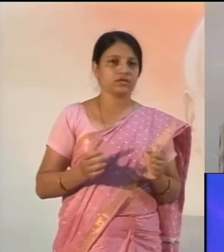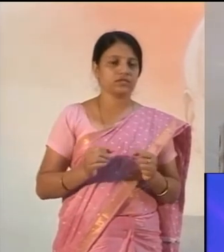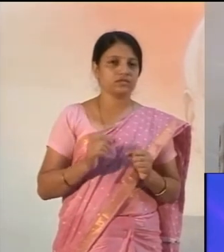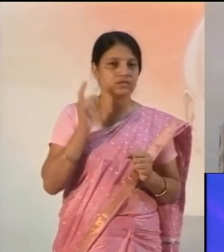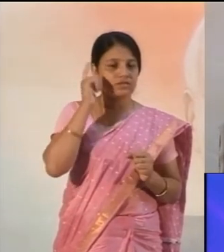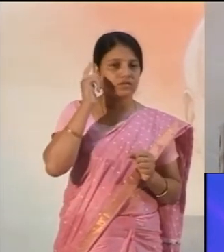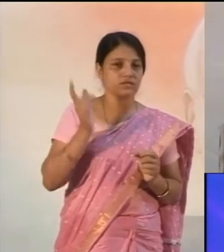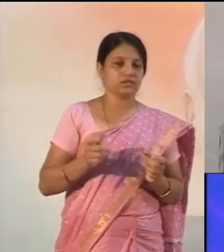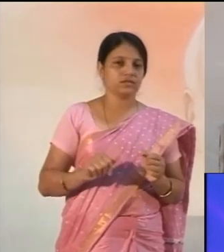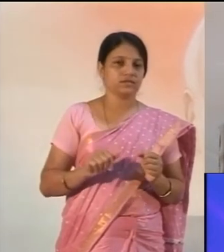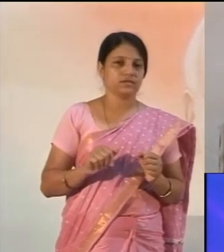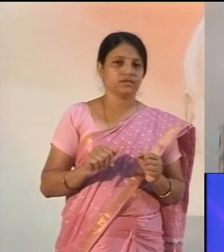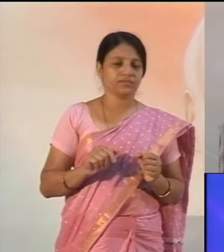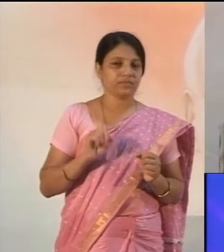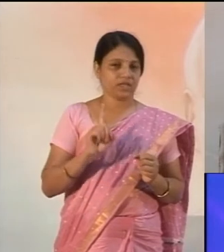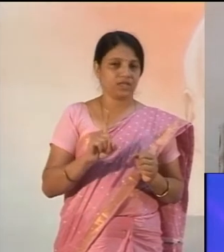एक दिन